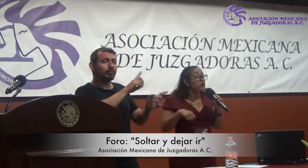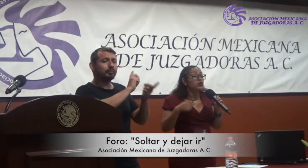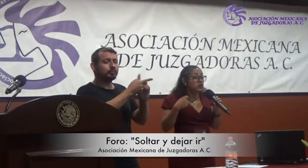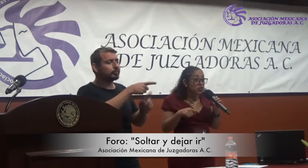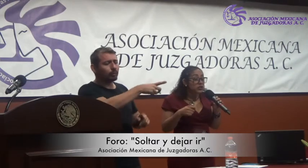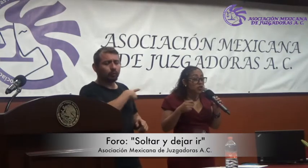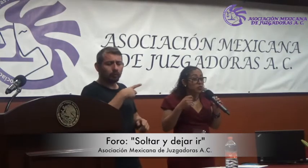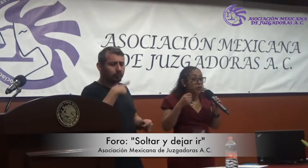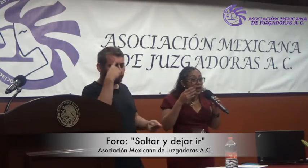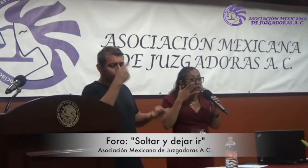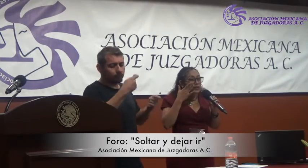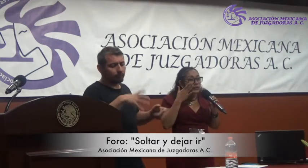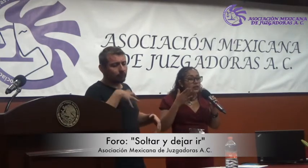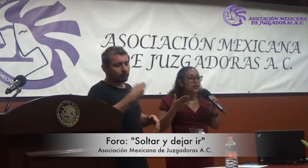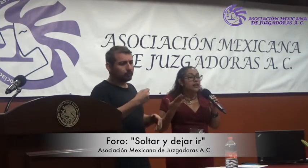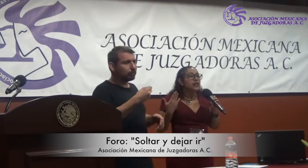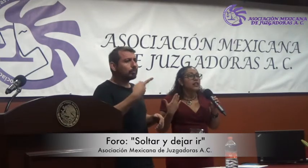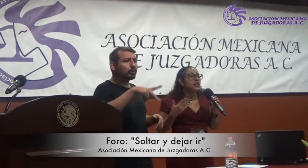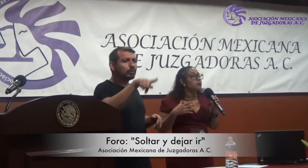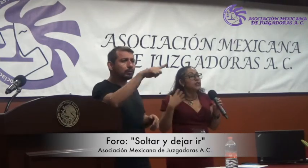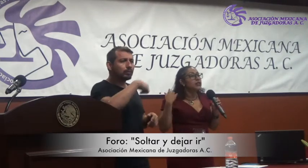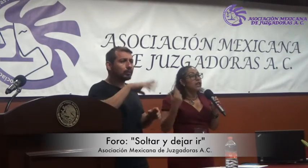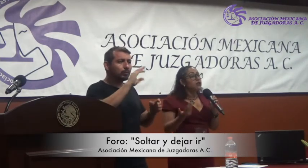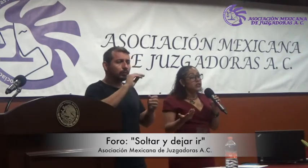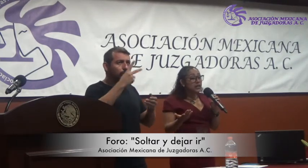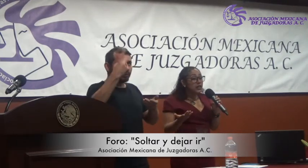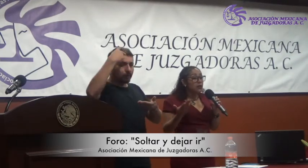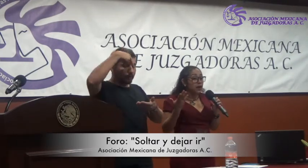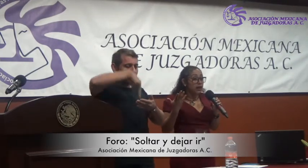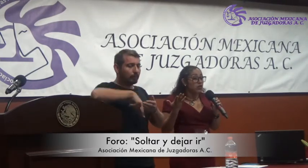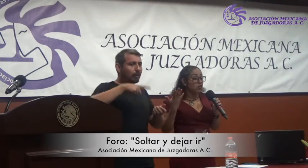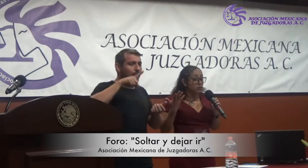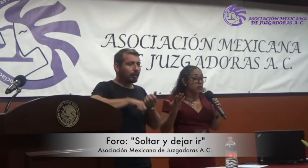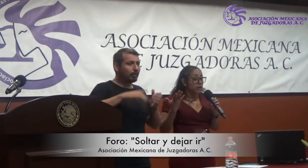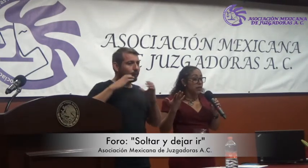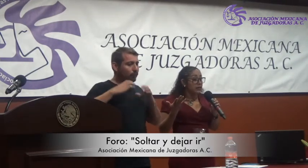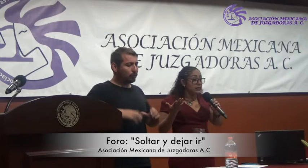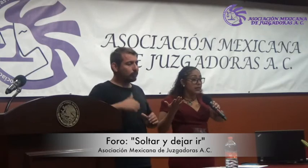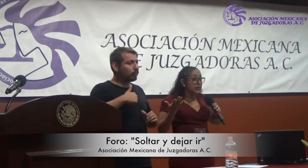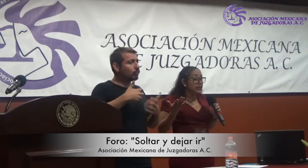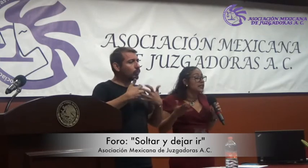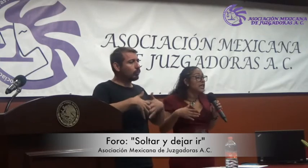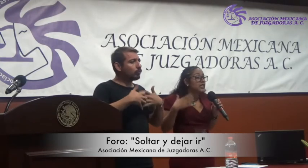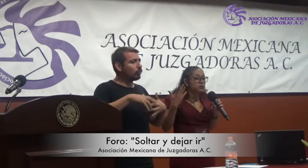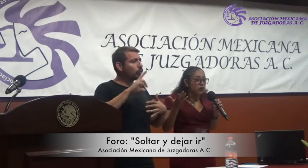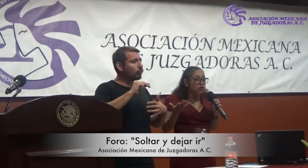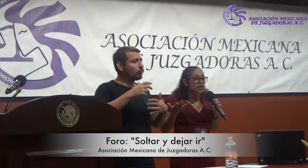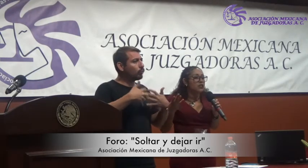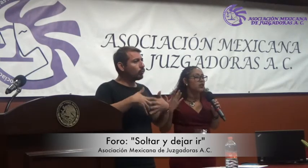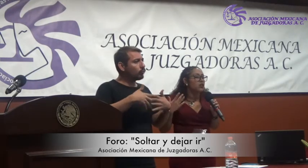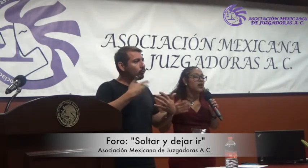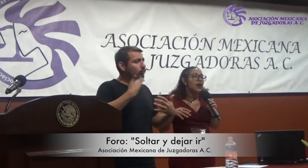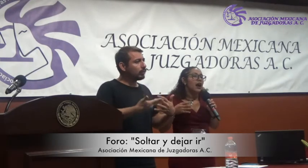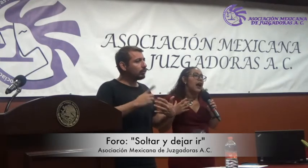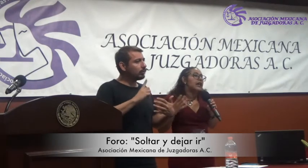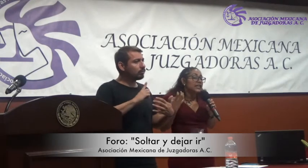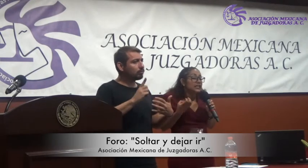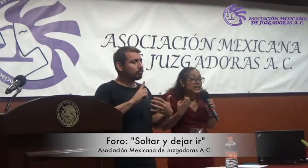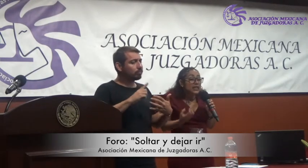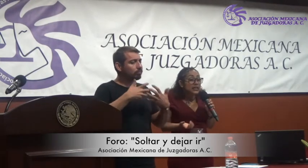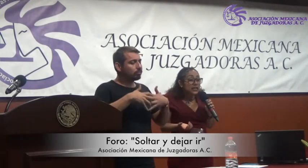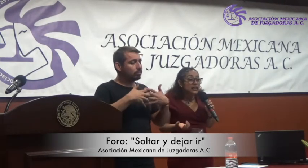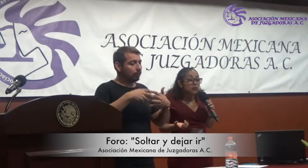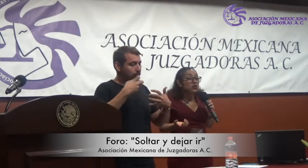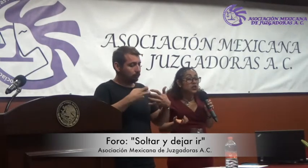cuerpo, funciones corporales que de repente ya no están trabajando como debería de ser y están respondiendo a